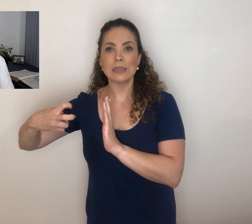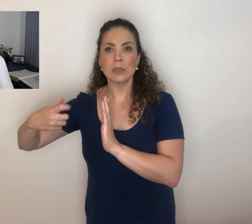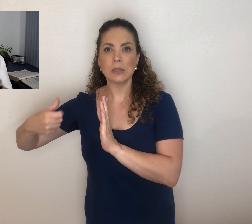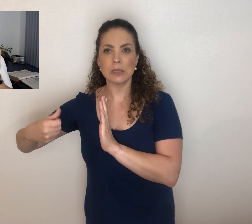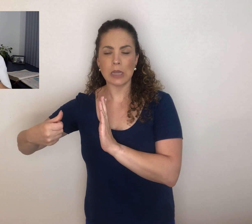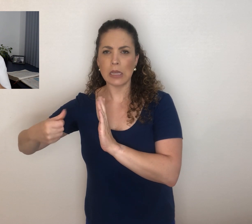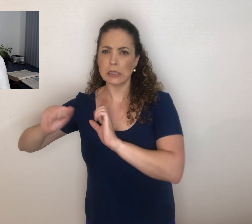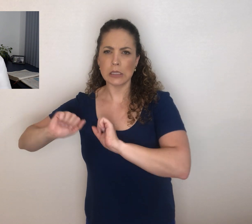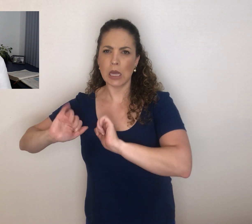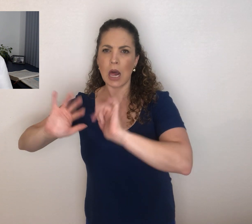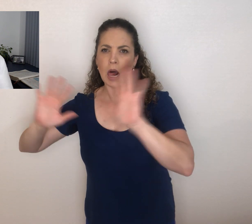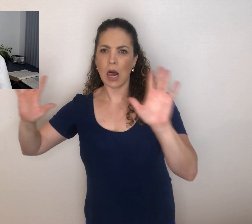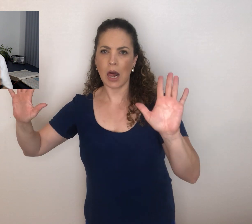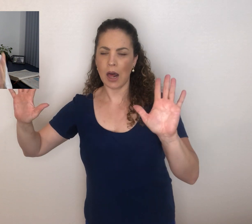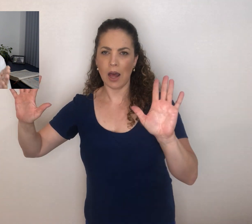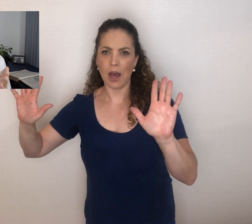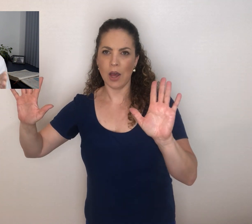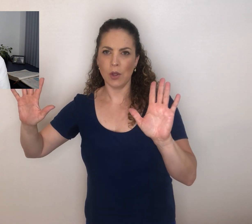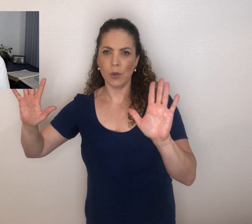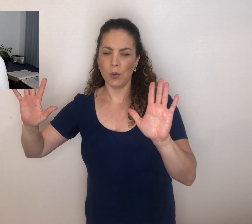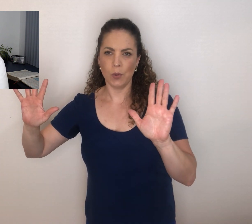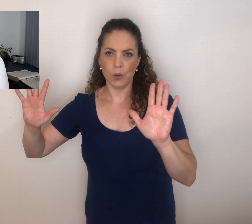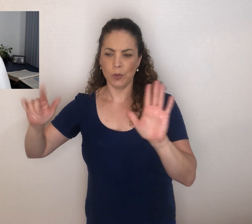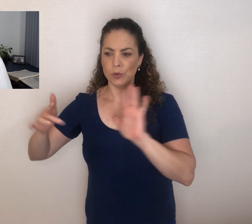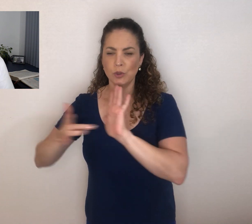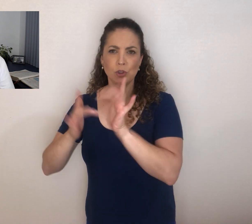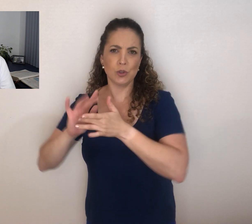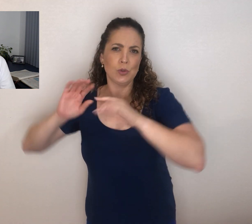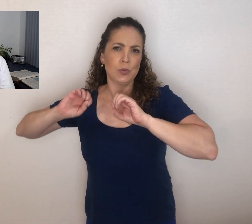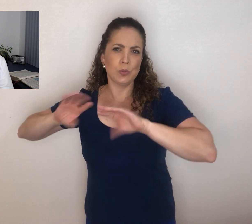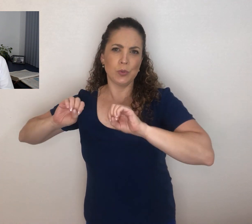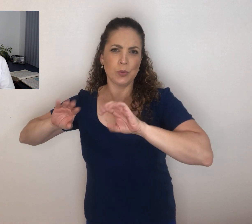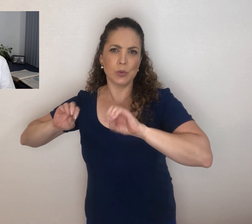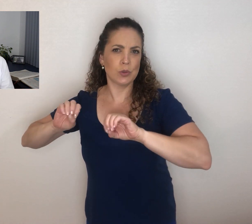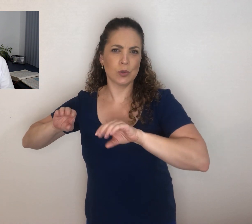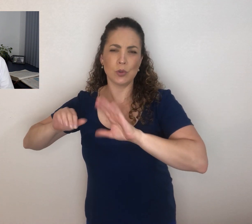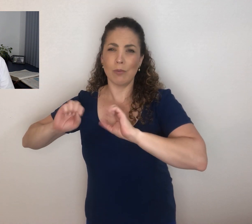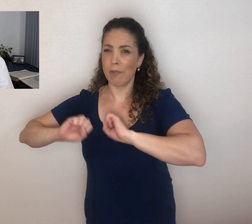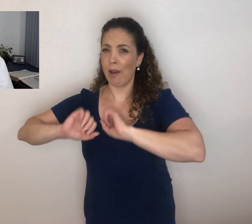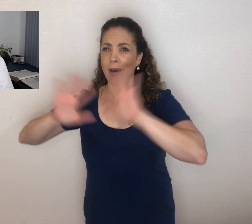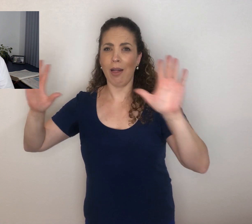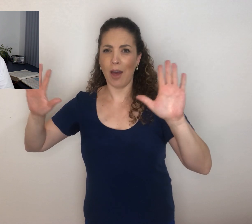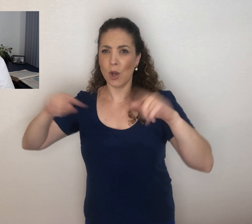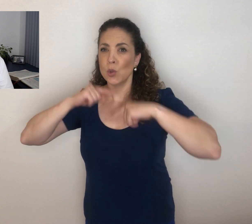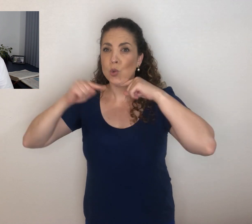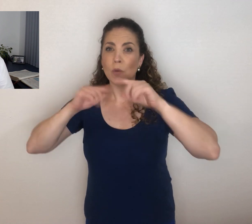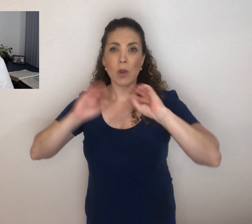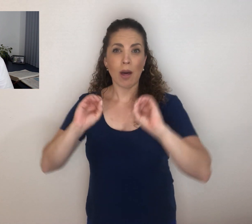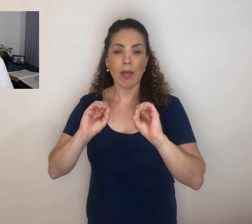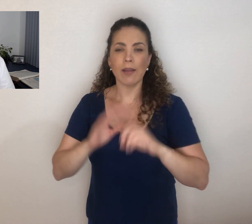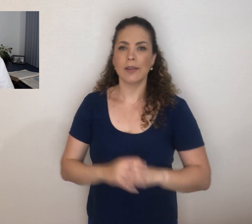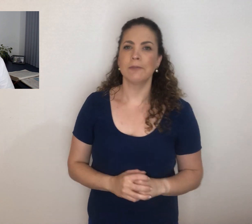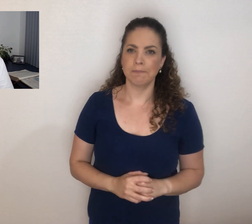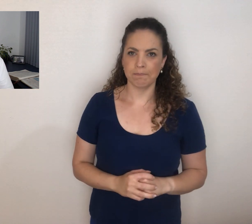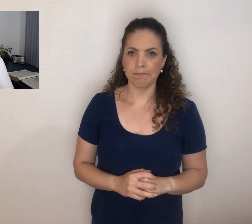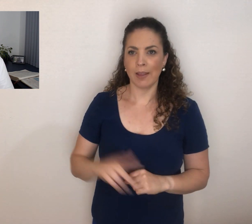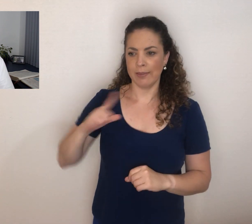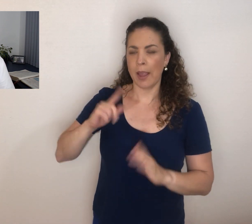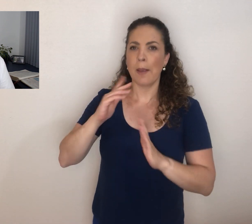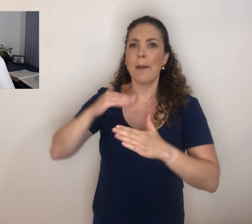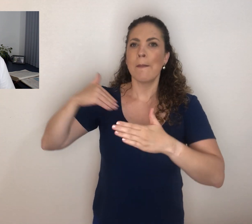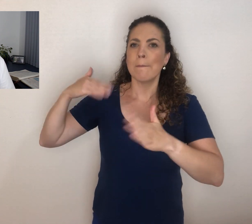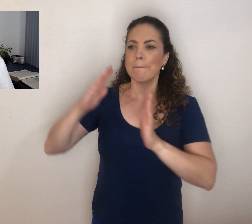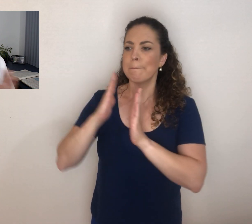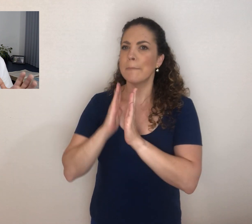últimos, as quatro últimas etapas da sequência colocadas por Jesus não deixam dúvida nenhuma